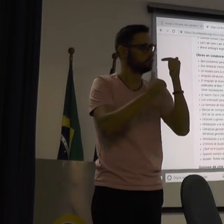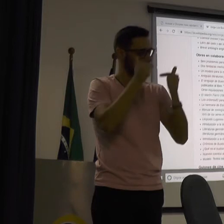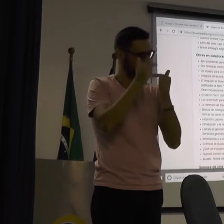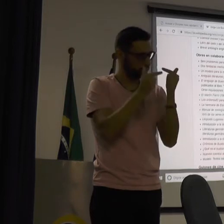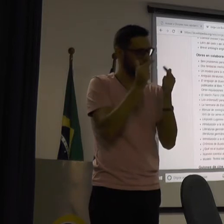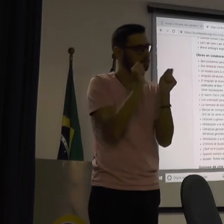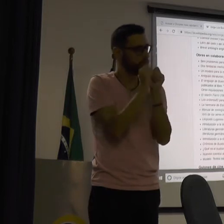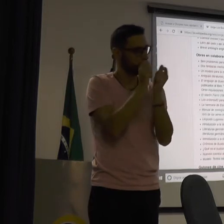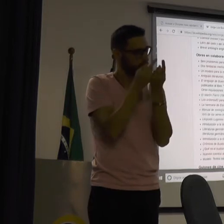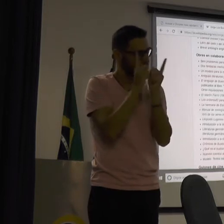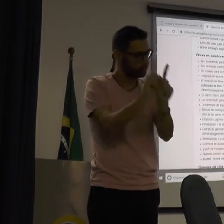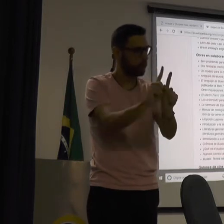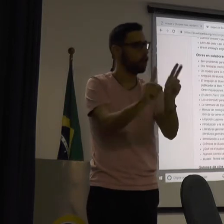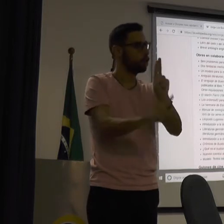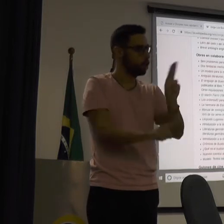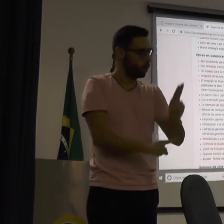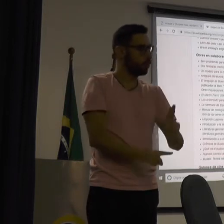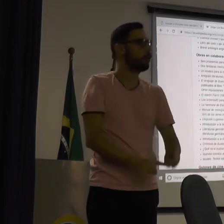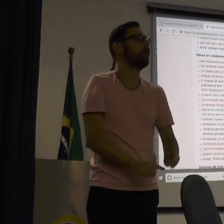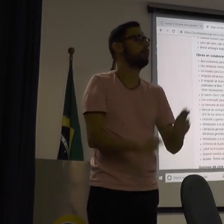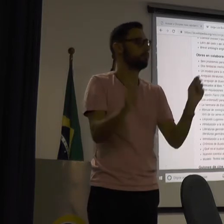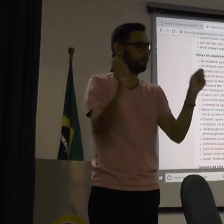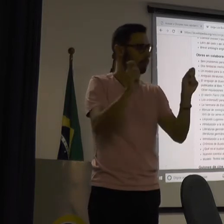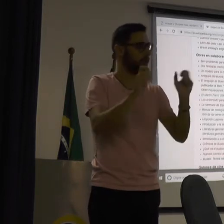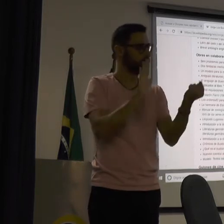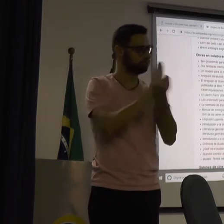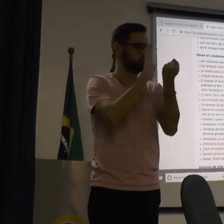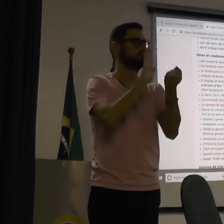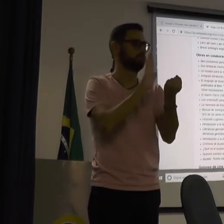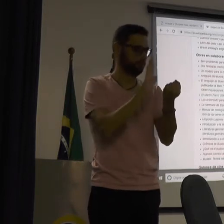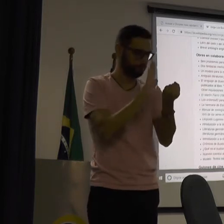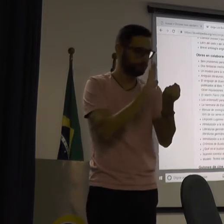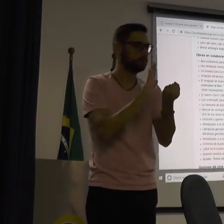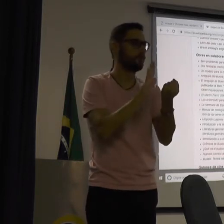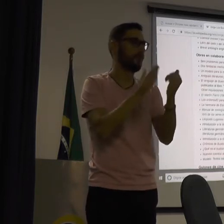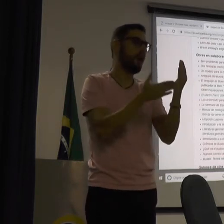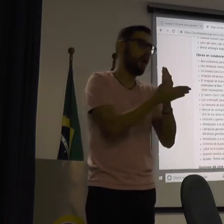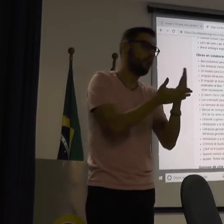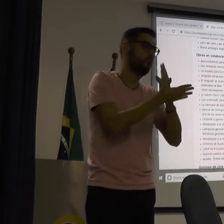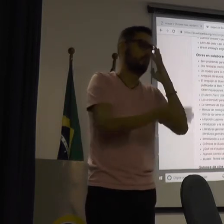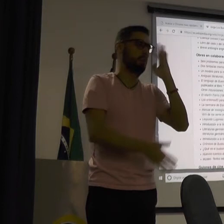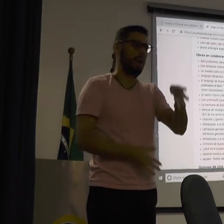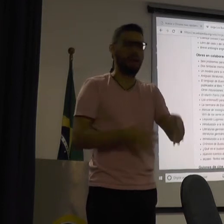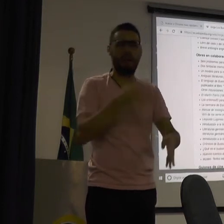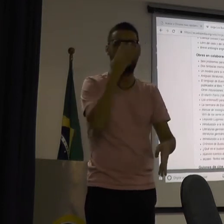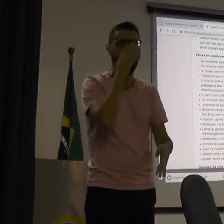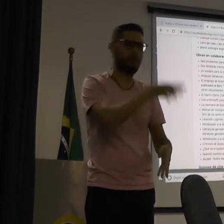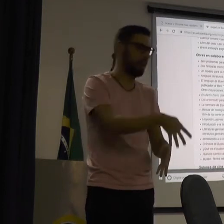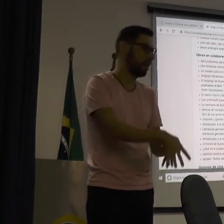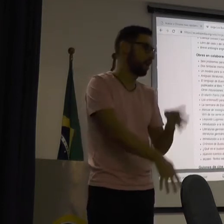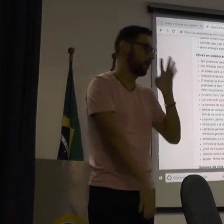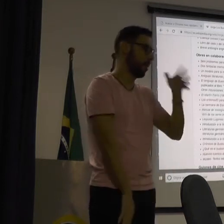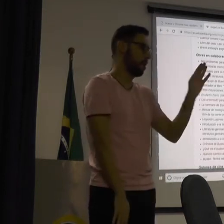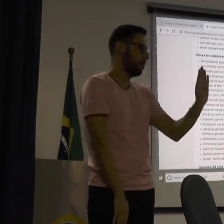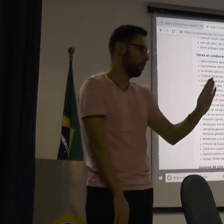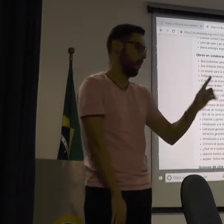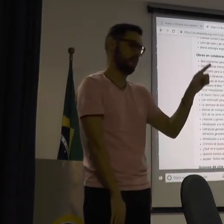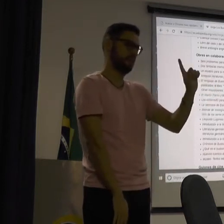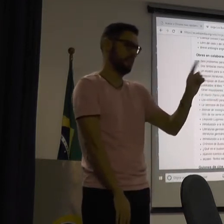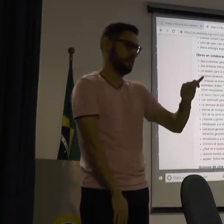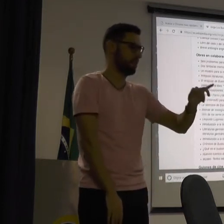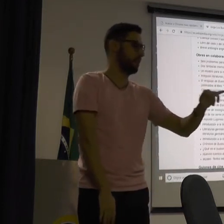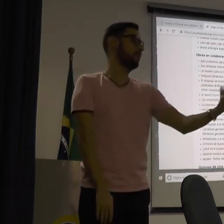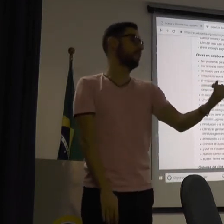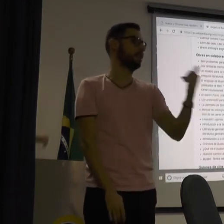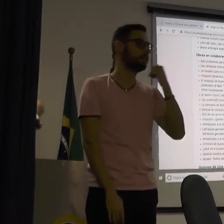falou, não, ele está fazendo isso aí só porque, lógico que ele saía, ele em matéria de mulher não era muito competente, não, né? Então ali realmente